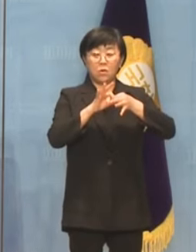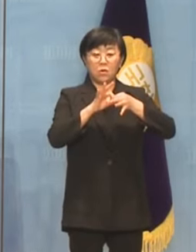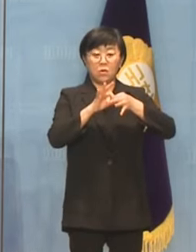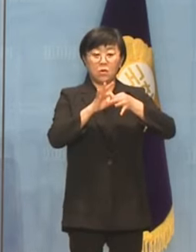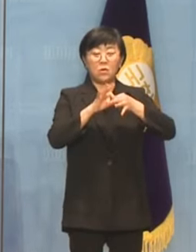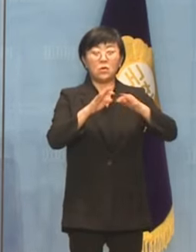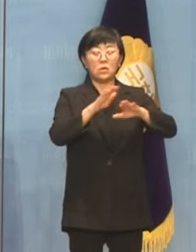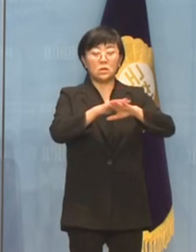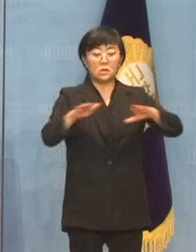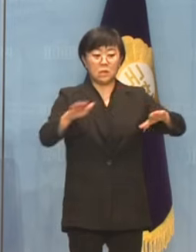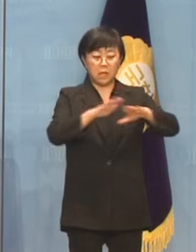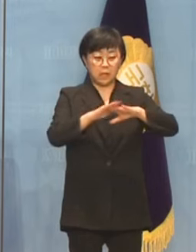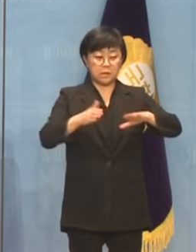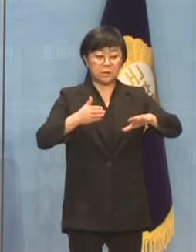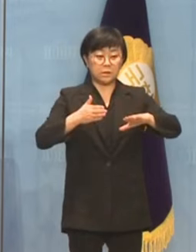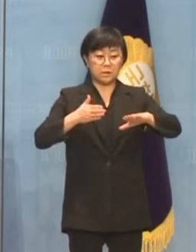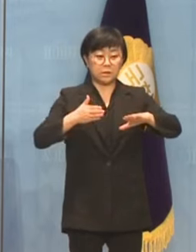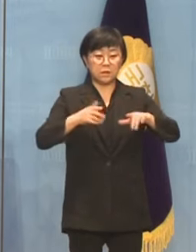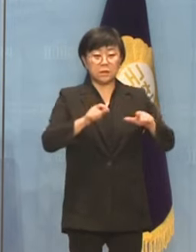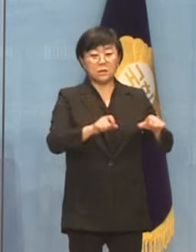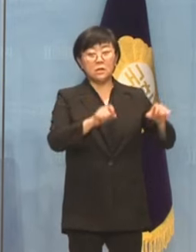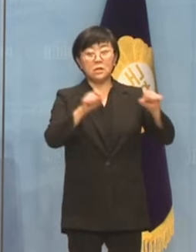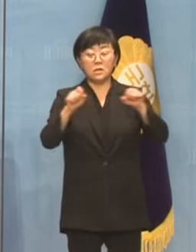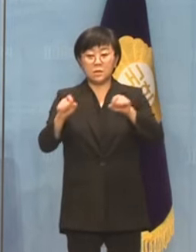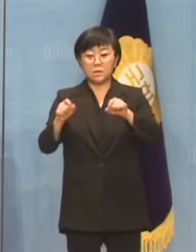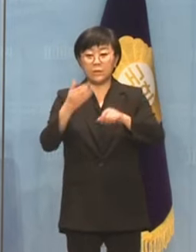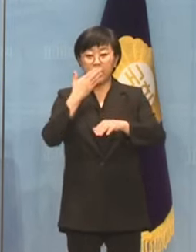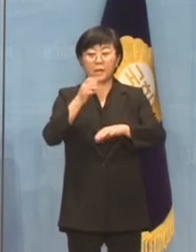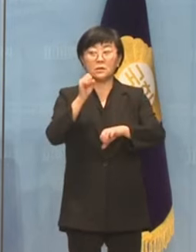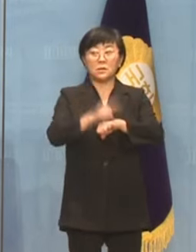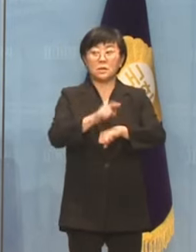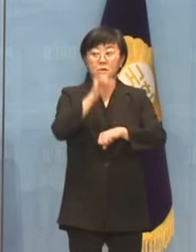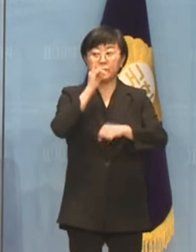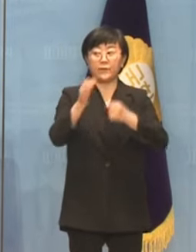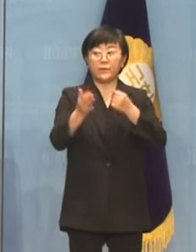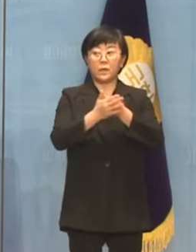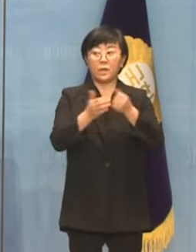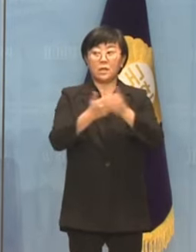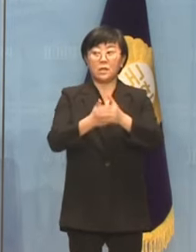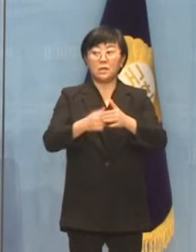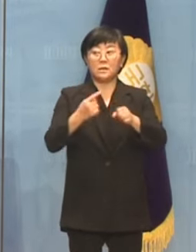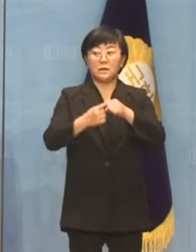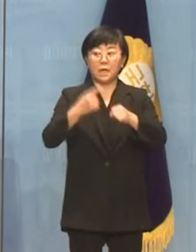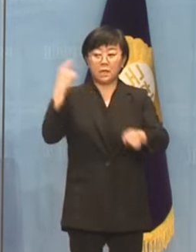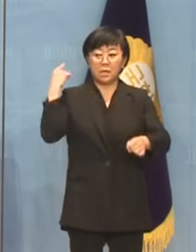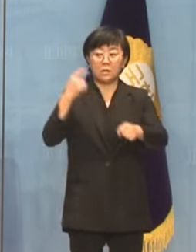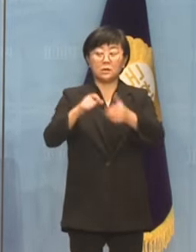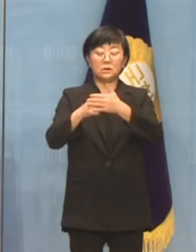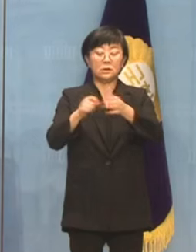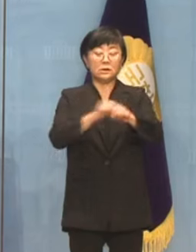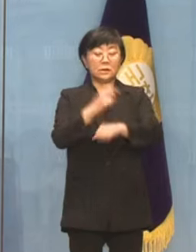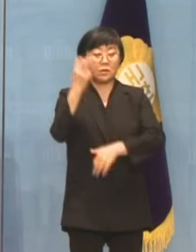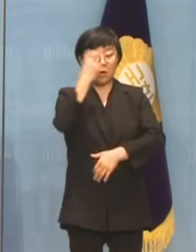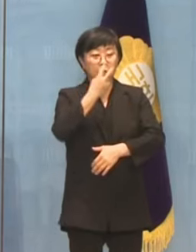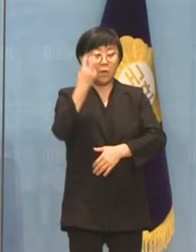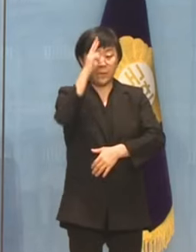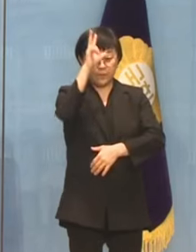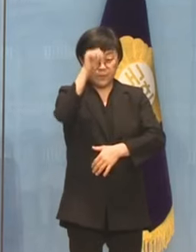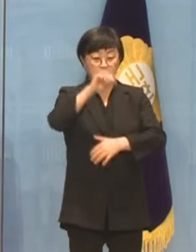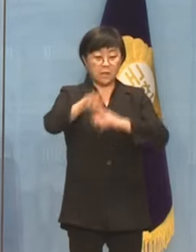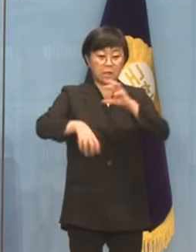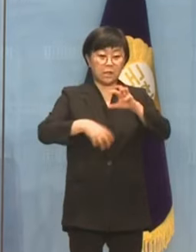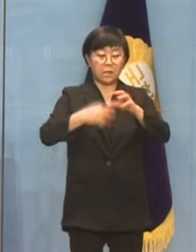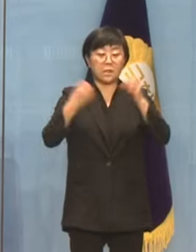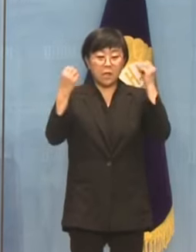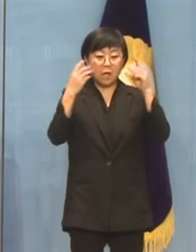처리가 지연되는 그런 상황이 발생할 가능성이 매우 높습니다. 아시는 것처럼 작년 4월에 검찰개혁법을 진행했을